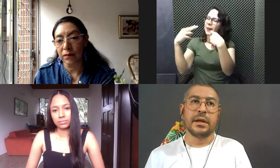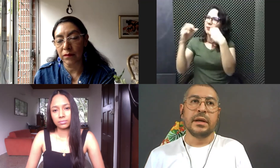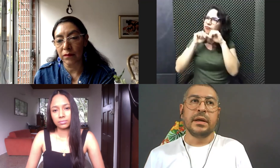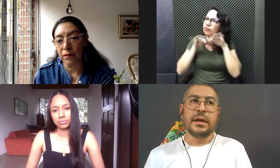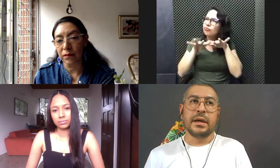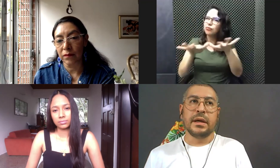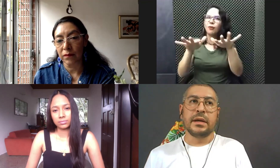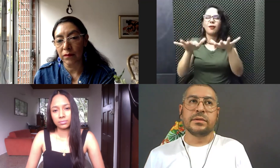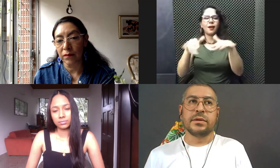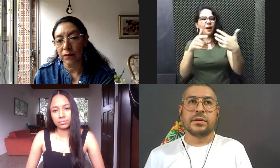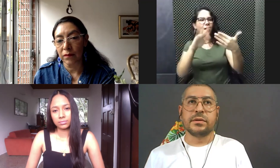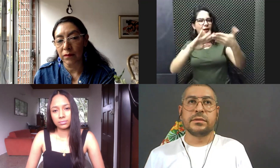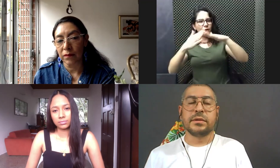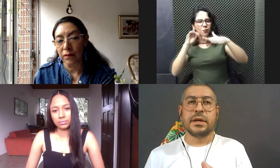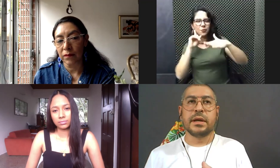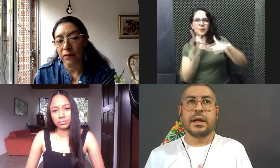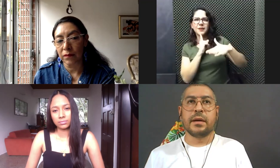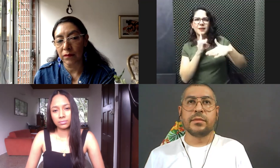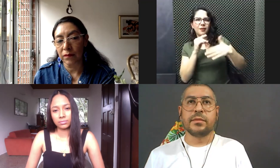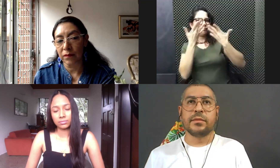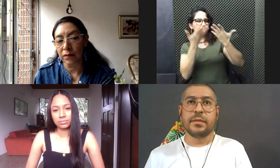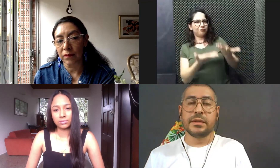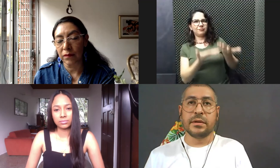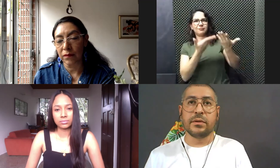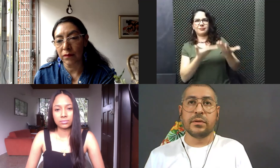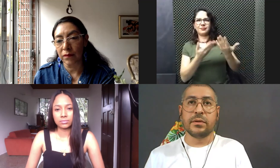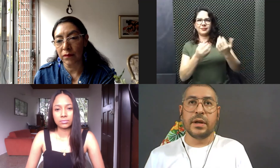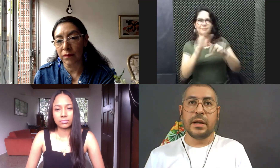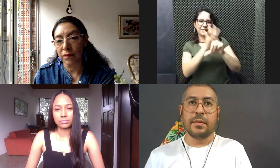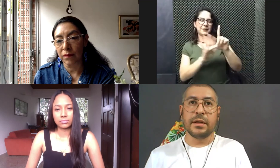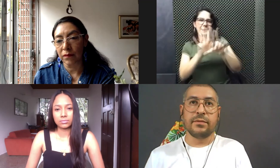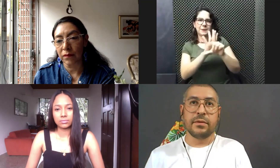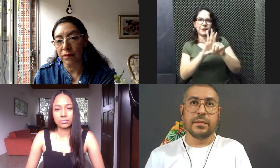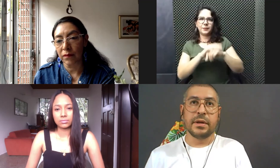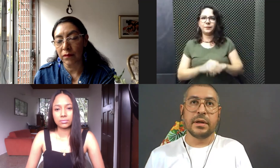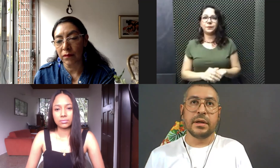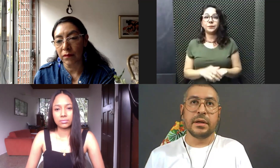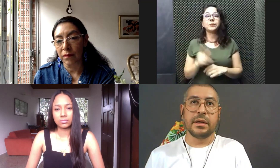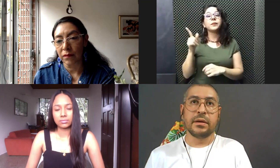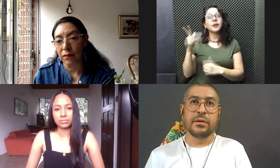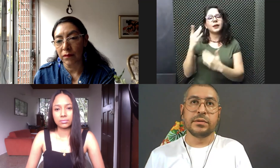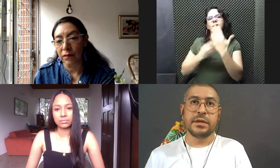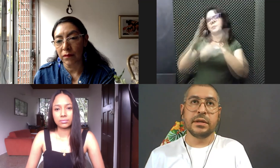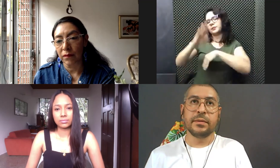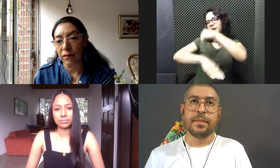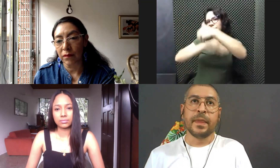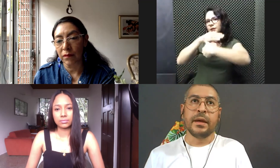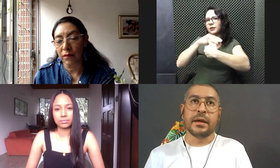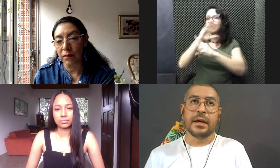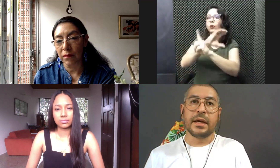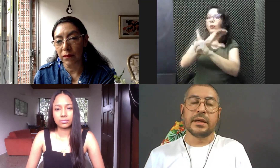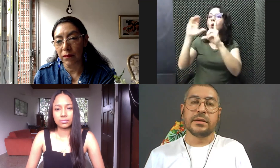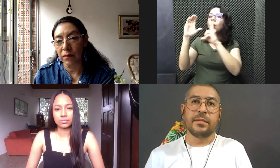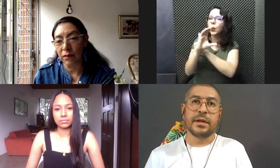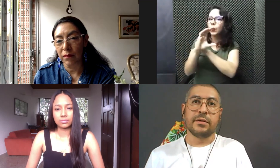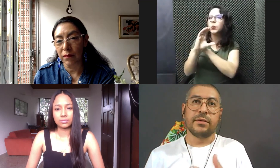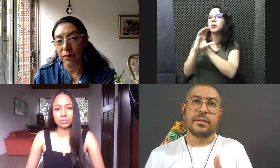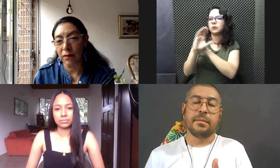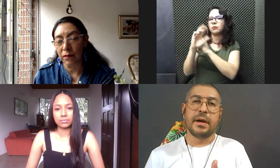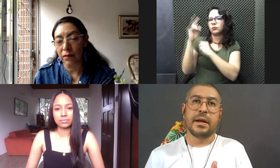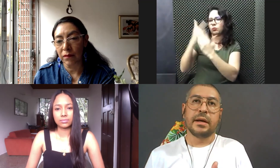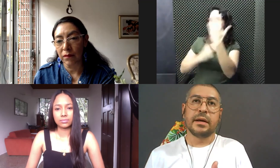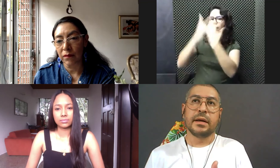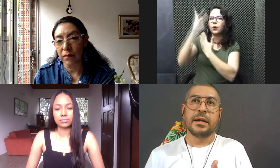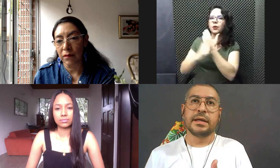tal. Nosotros creamos para el Ministerio de Cultura la plataforma Inclusine, que es una